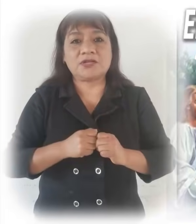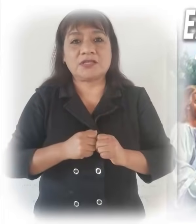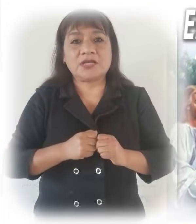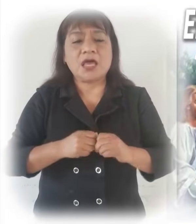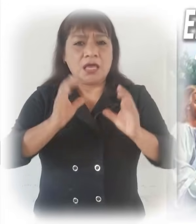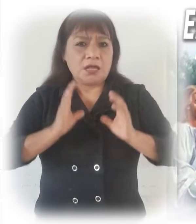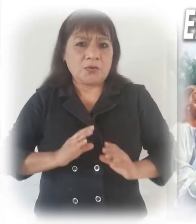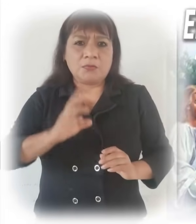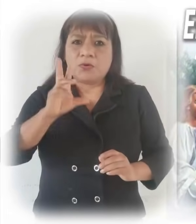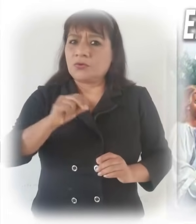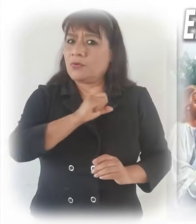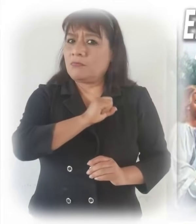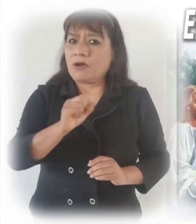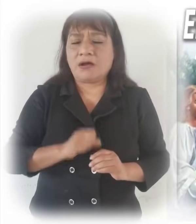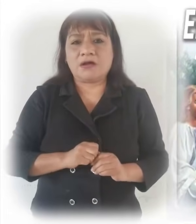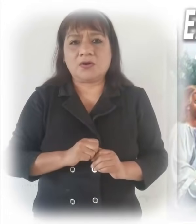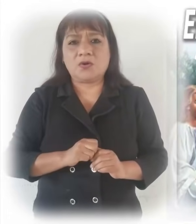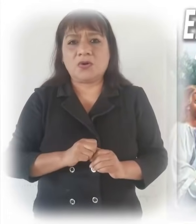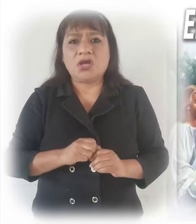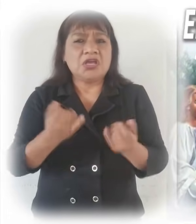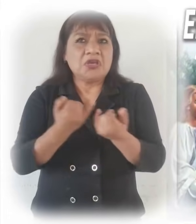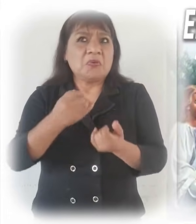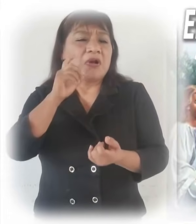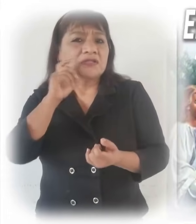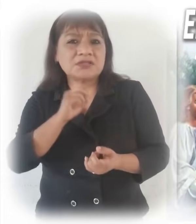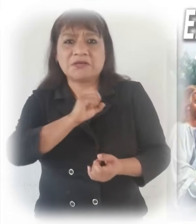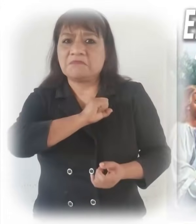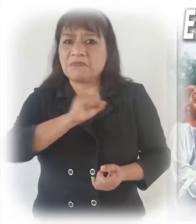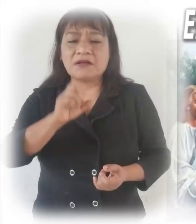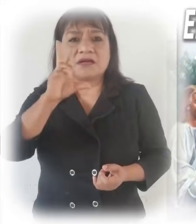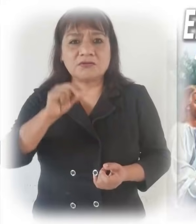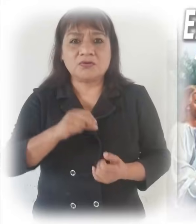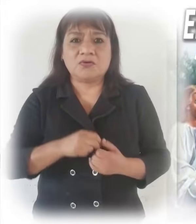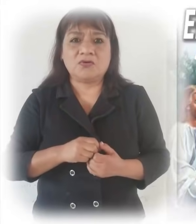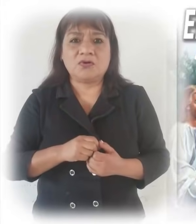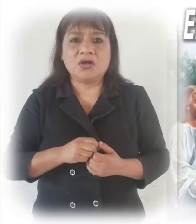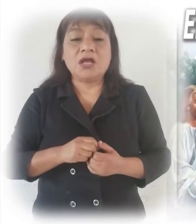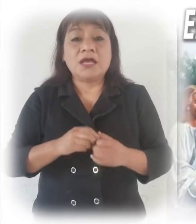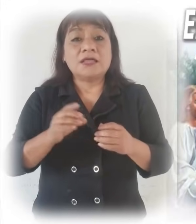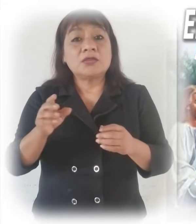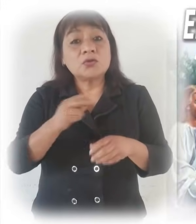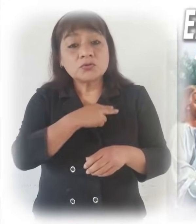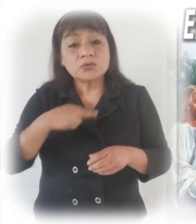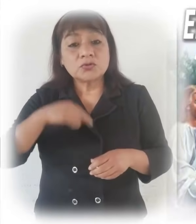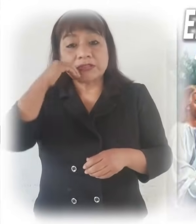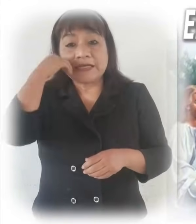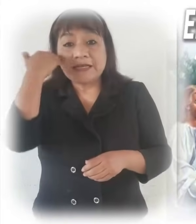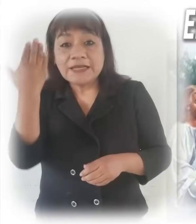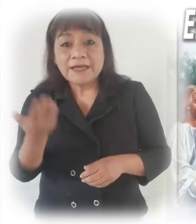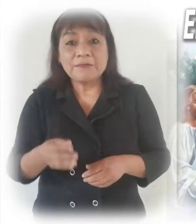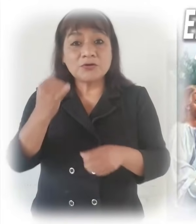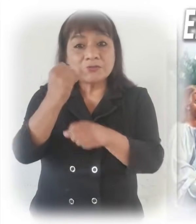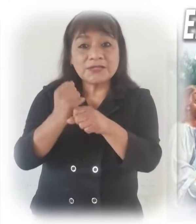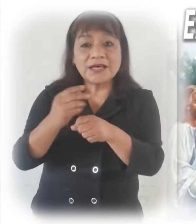de considerar malo al cuerpo o hablando en términos sexuales, sino a partir de